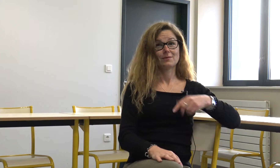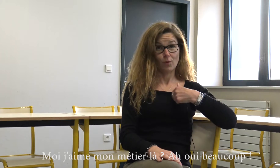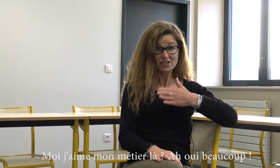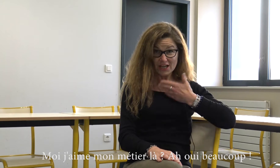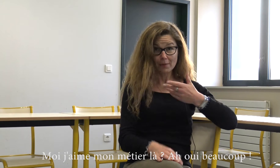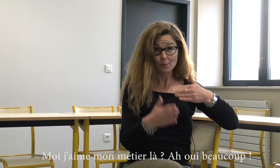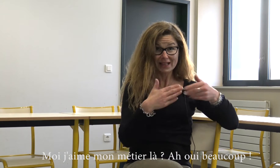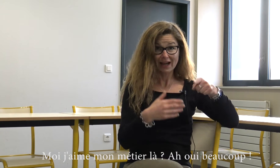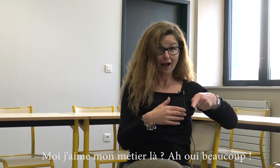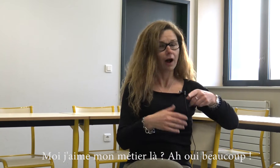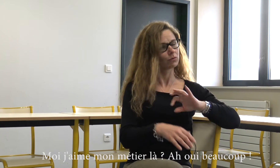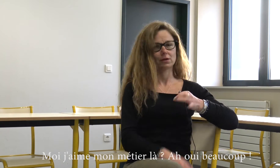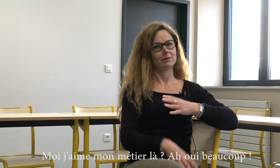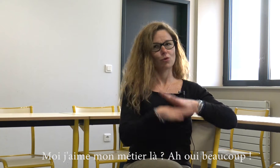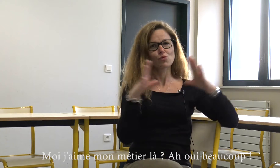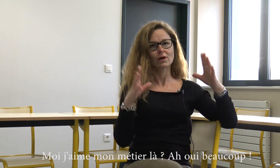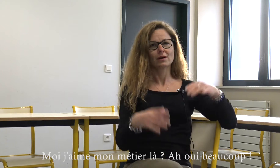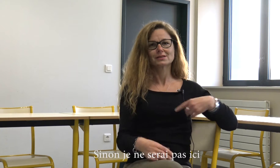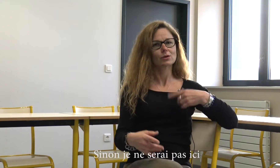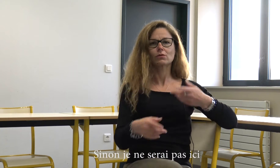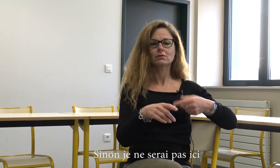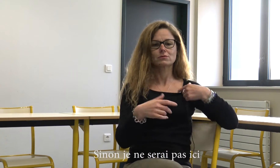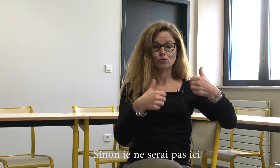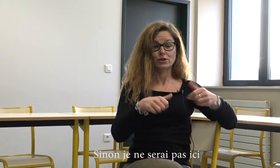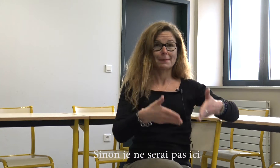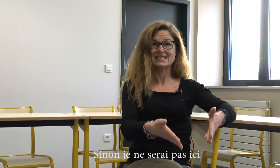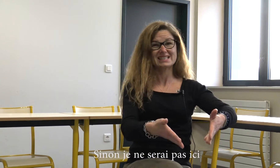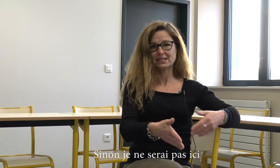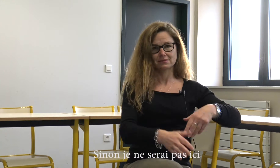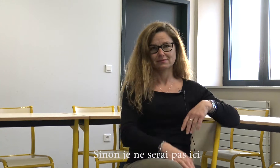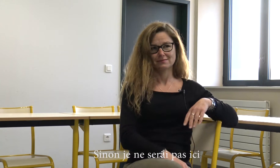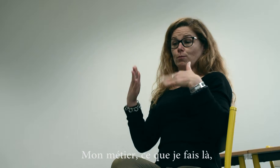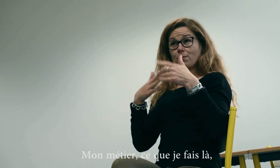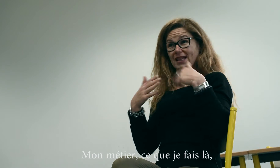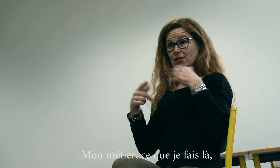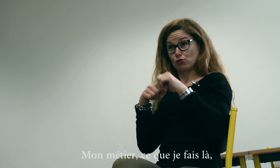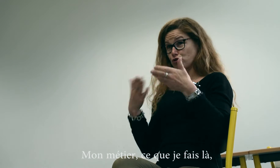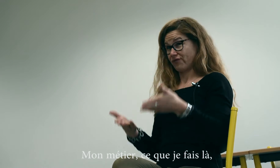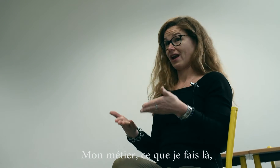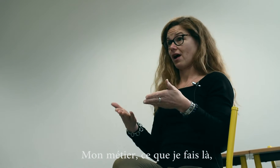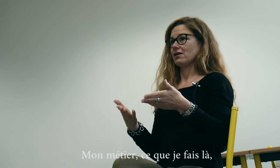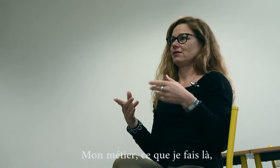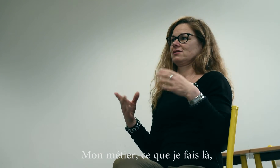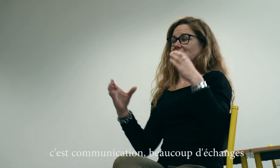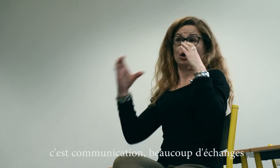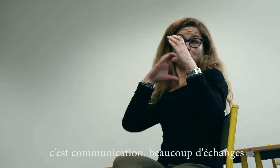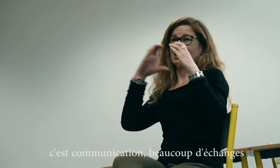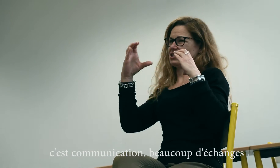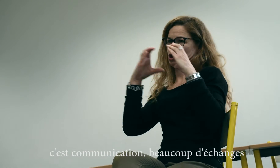Moi, c'est mon métier là, ah oui, beaucoup, nous, on ne serait pas ici. Mon métier, ce que je fais là, c'est